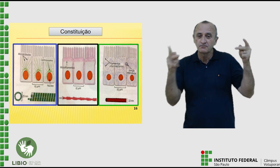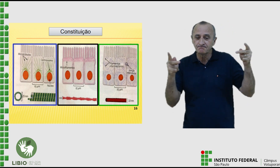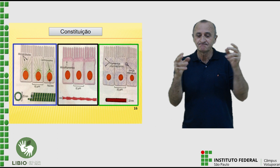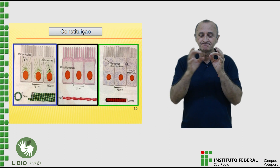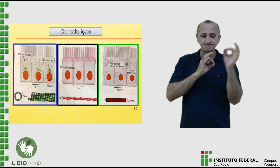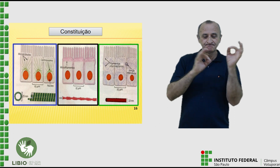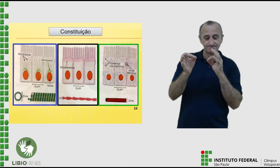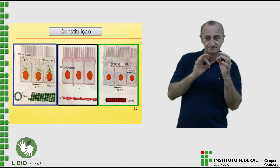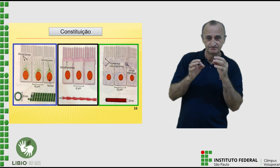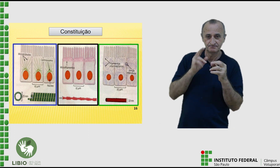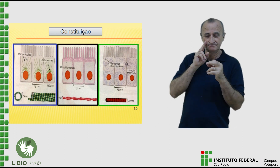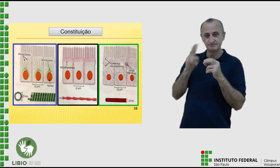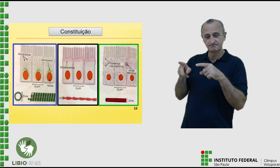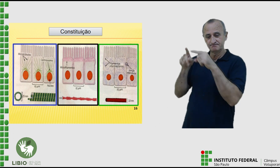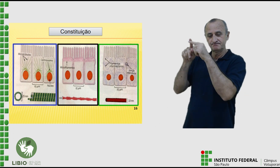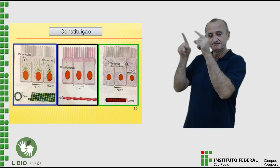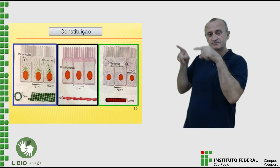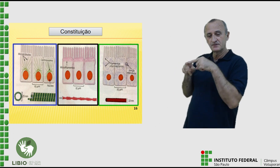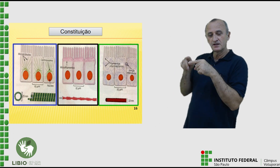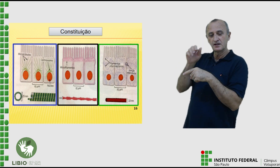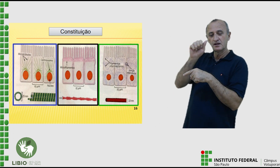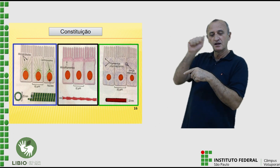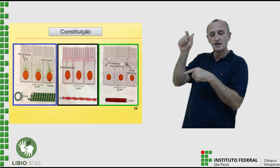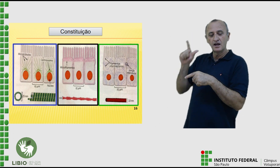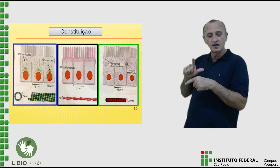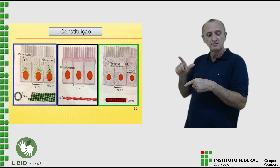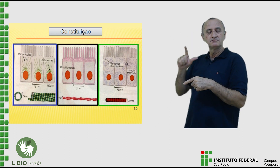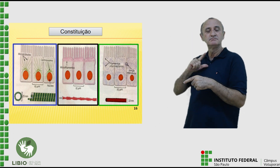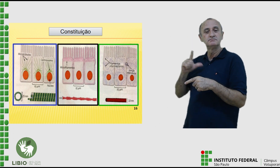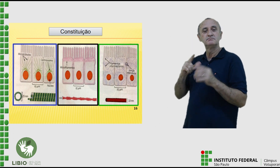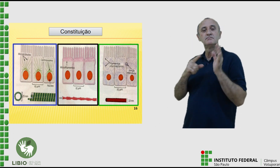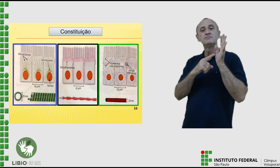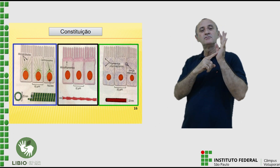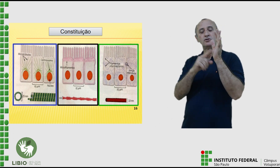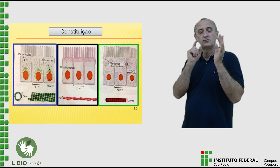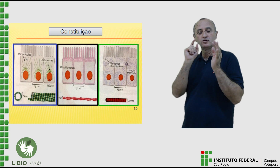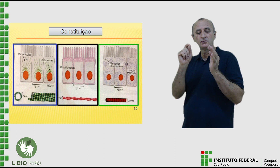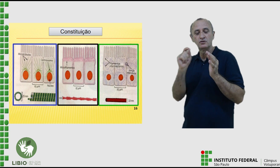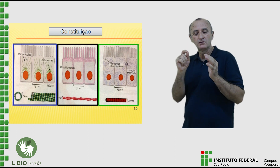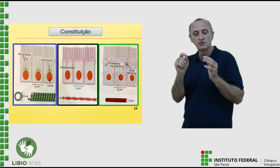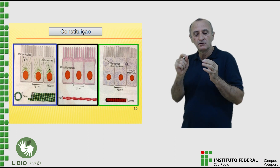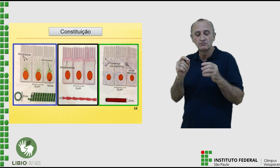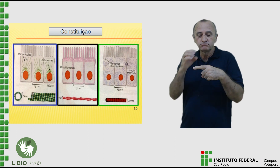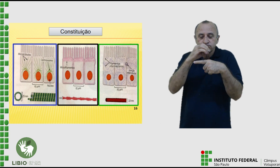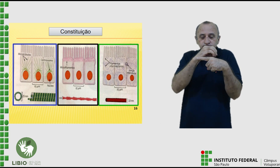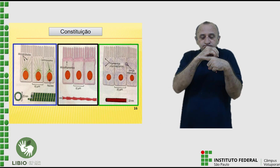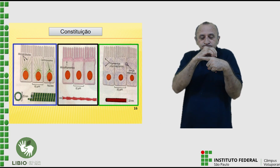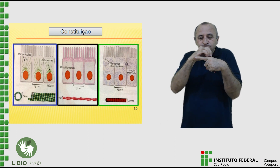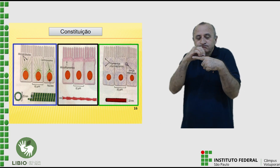dessas proteínas. No retângulo azul estão representados